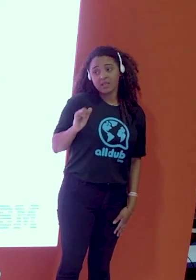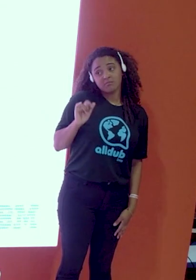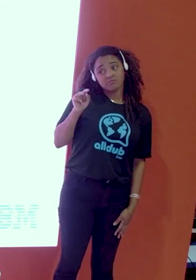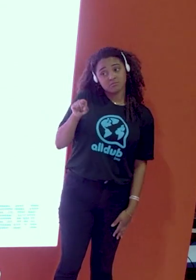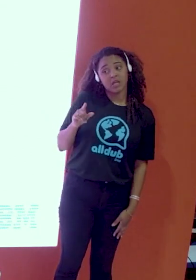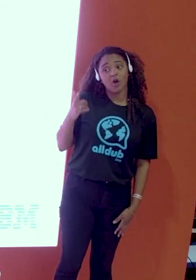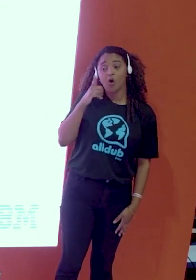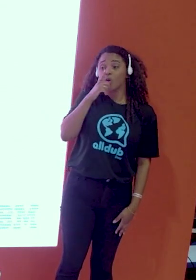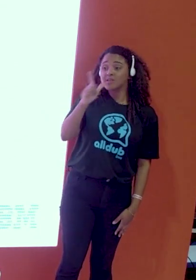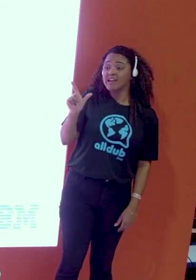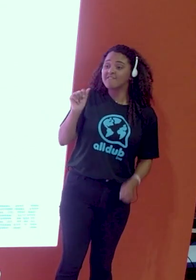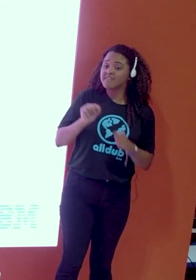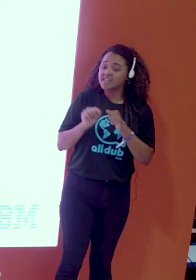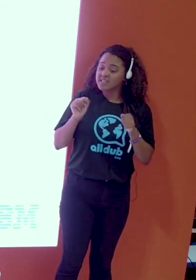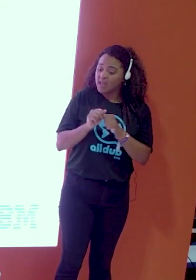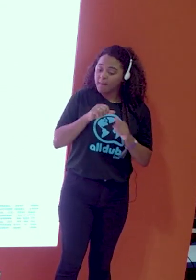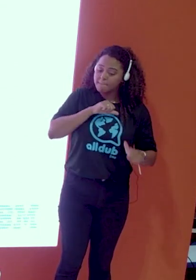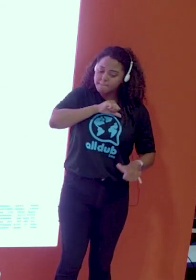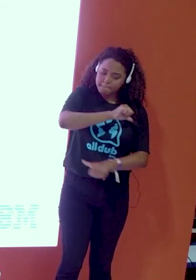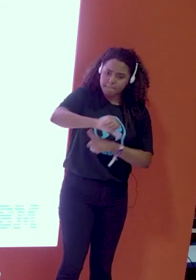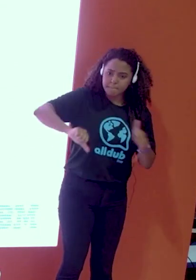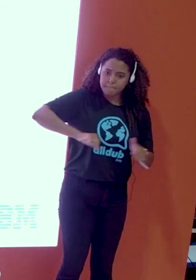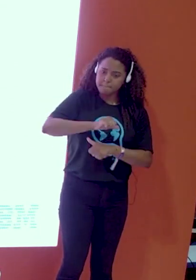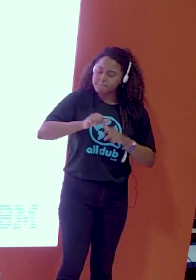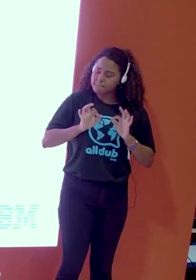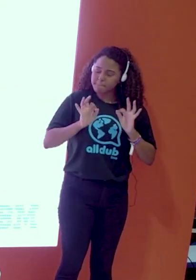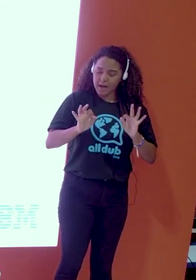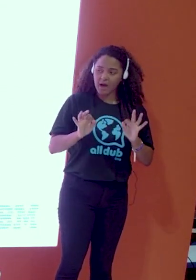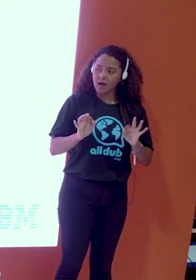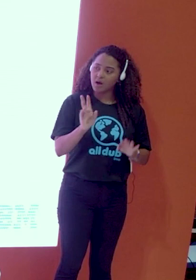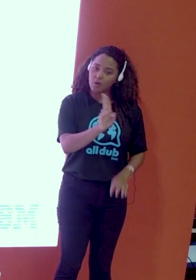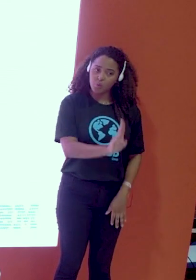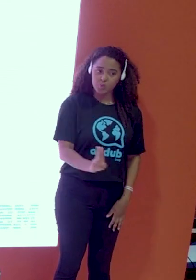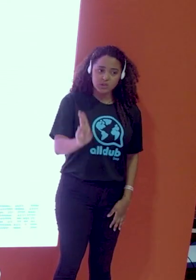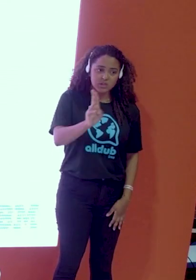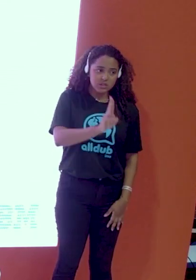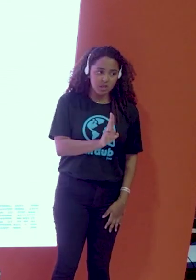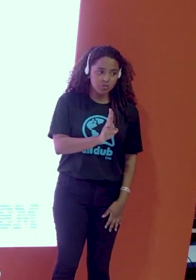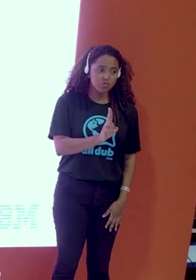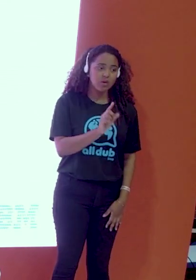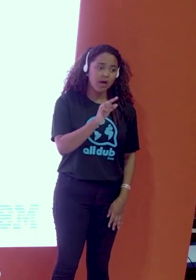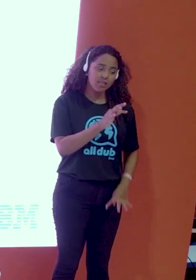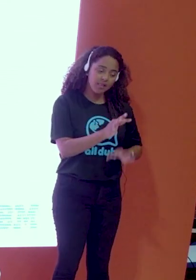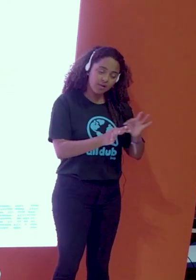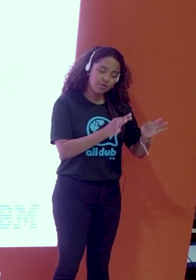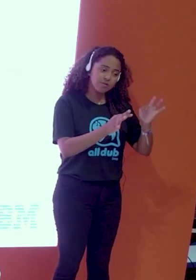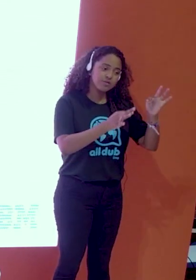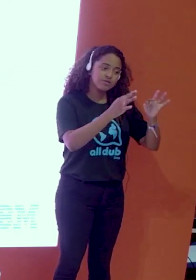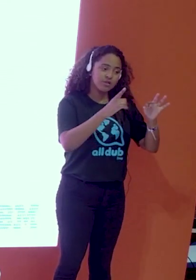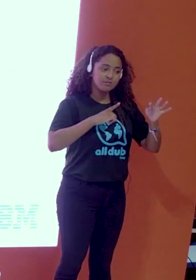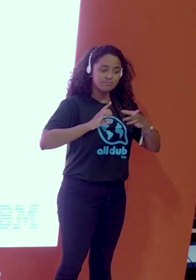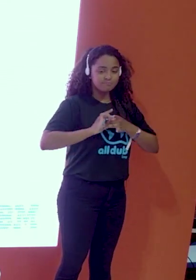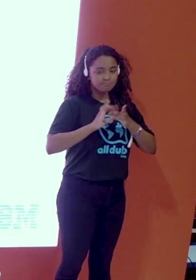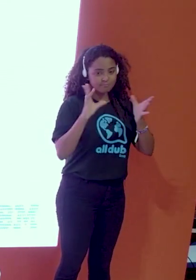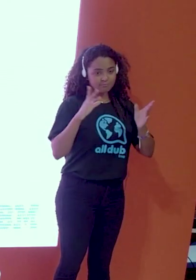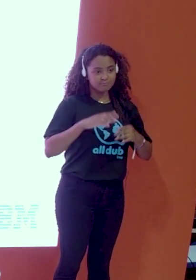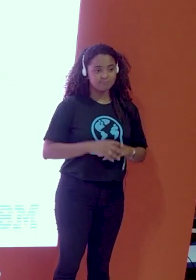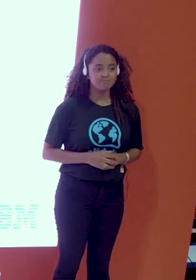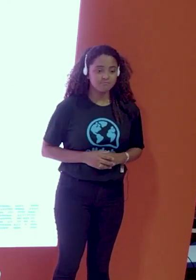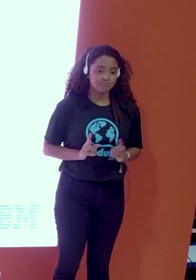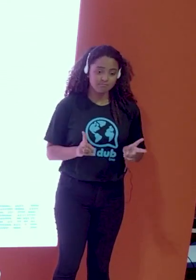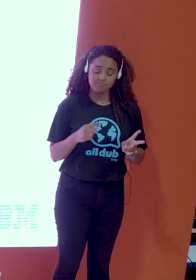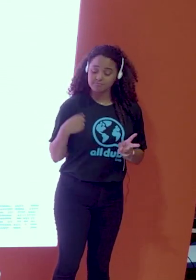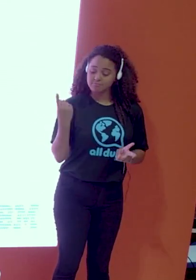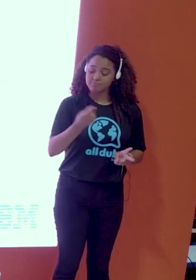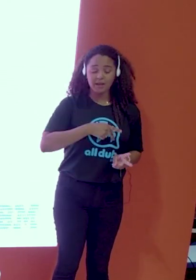fazer a inovação extrema, fazendo uso e se alavancando das tecnologias exponenciais. Está muito em moda a gente